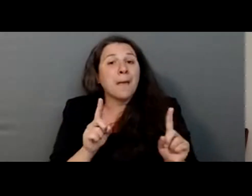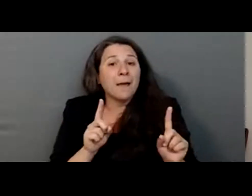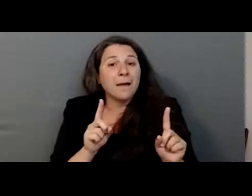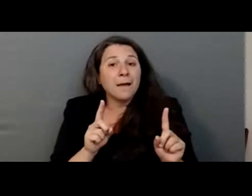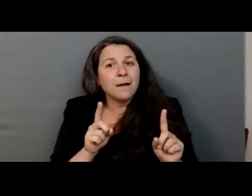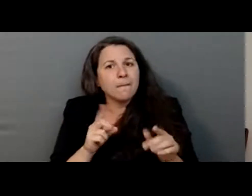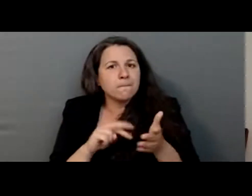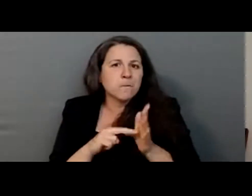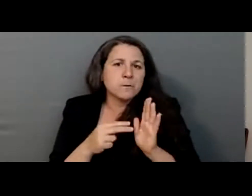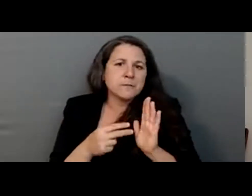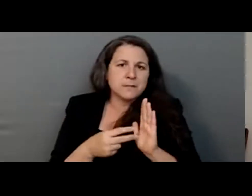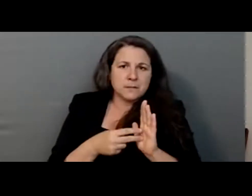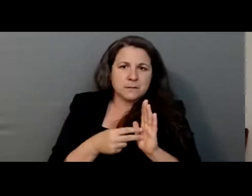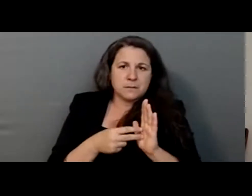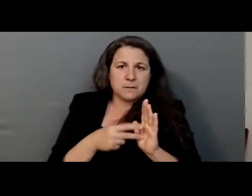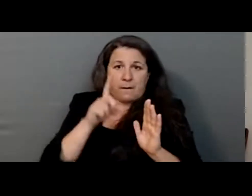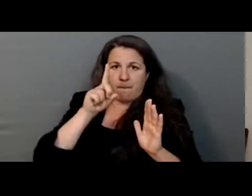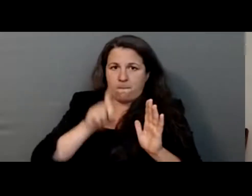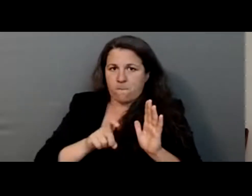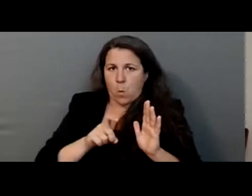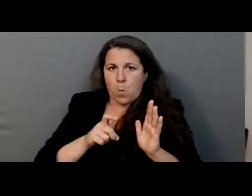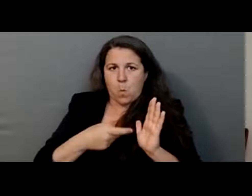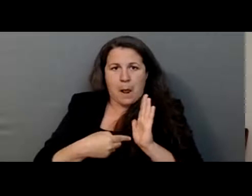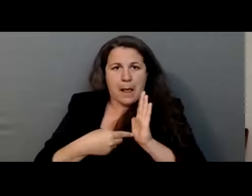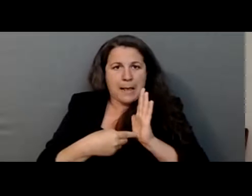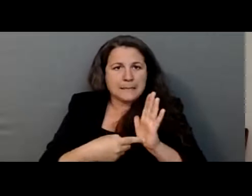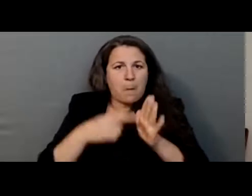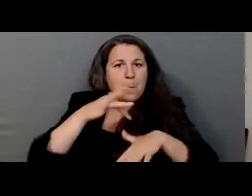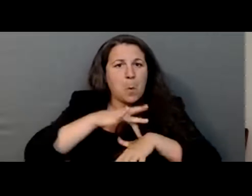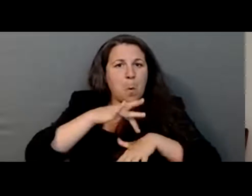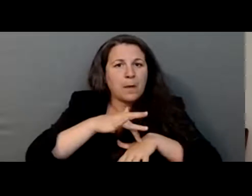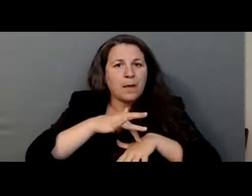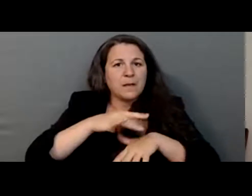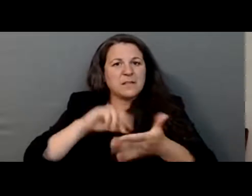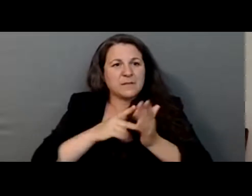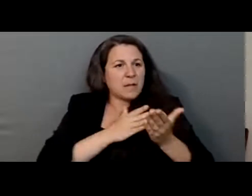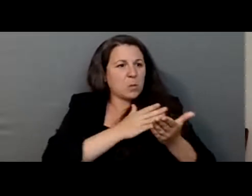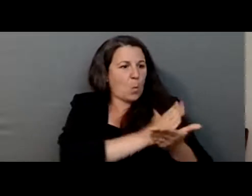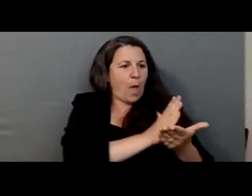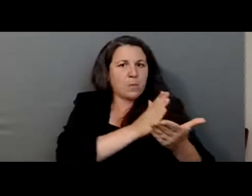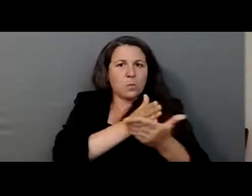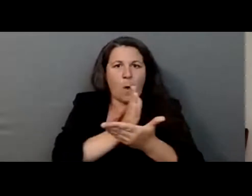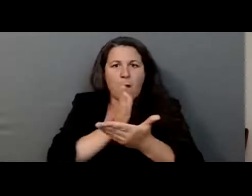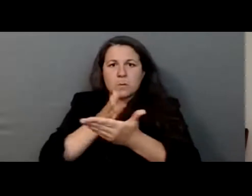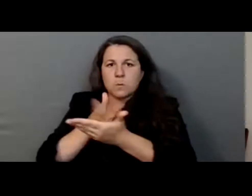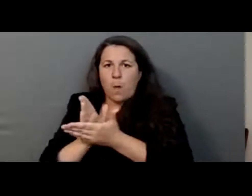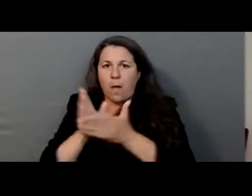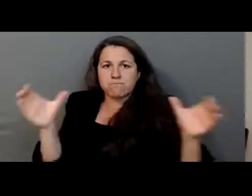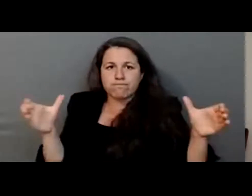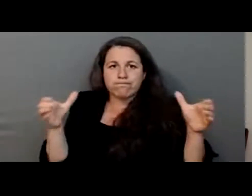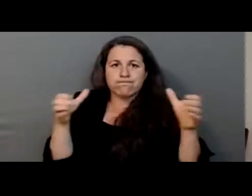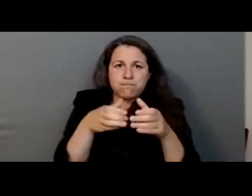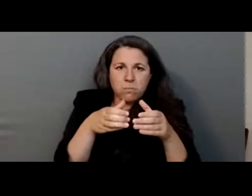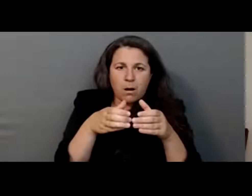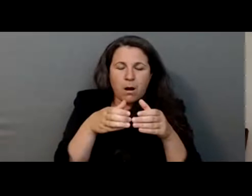également qu'il nous faut des exemples concrets de ce que peut signifier l'interdépendance des droits. Et là, en lisant le texte du dossier, on